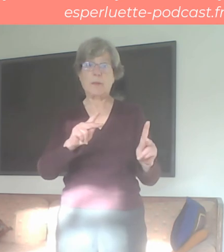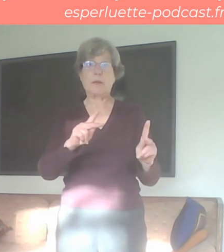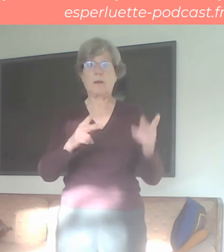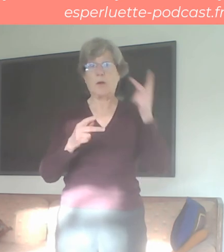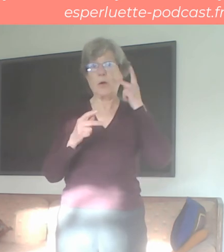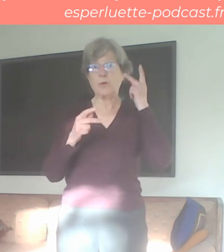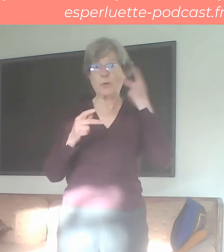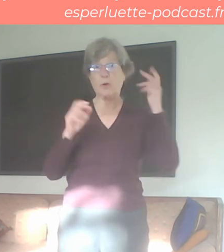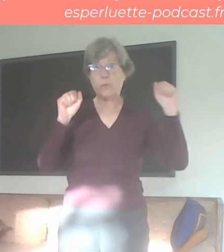accessoirement le vocabulaire,